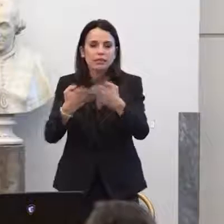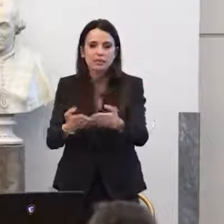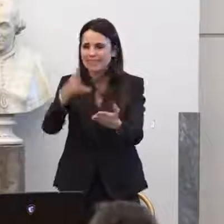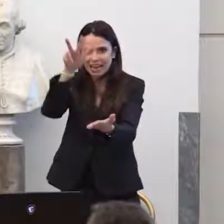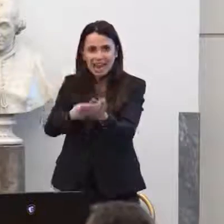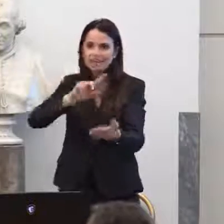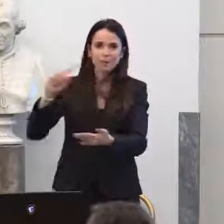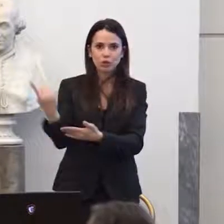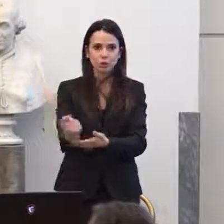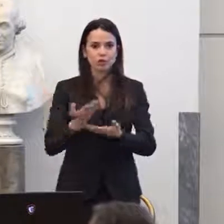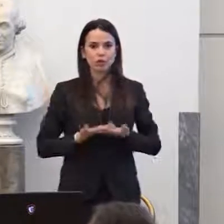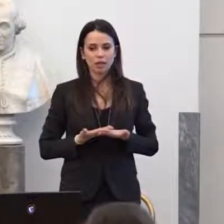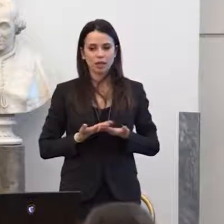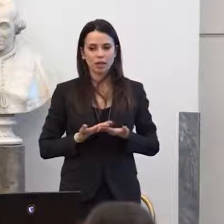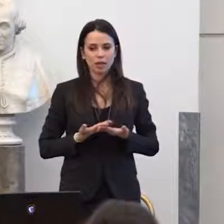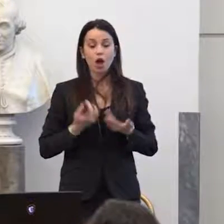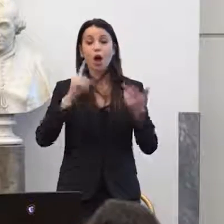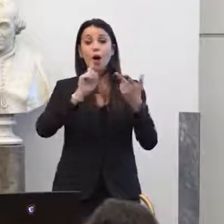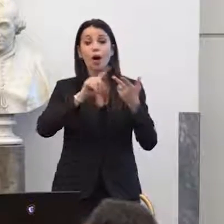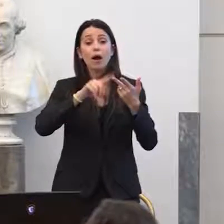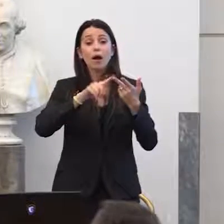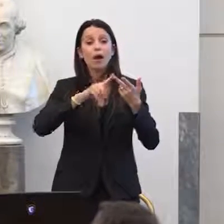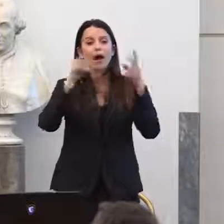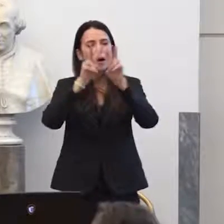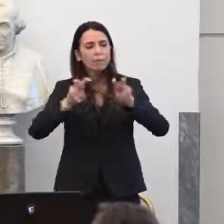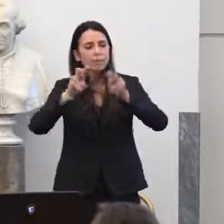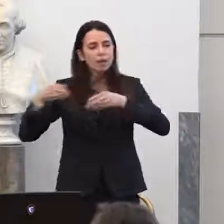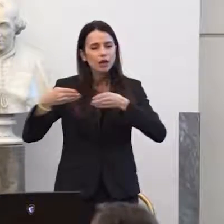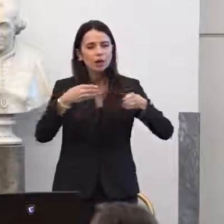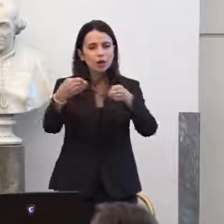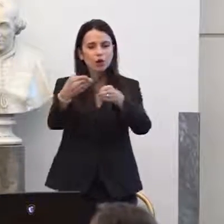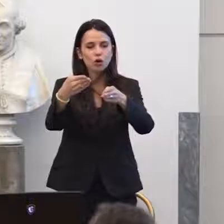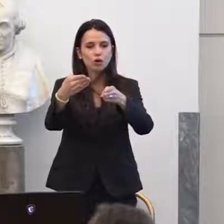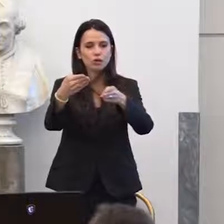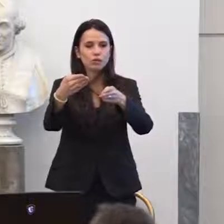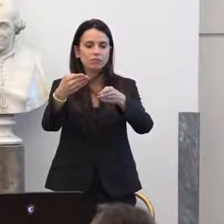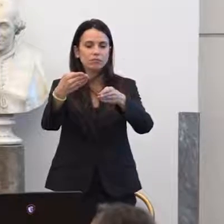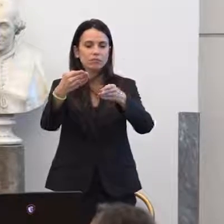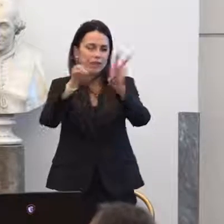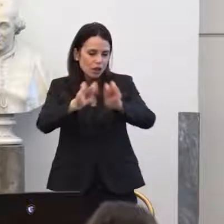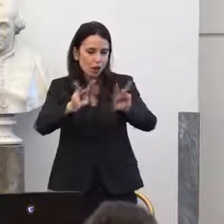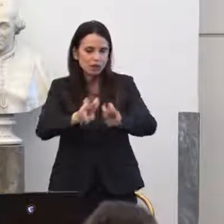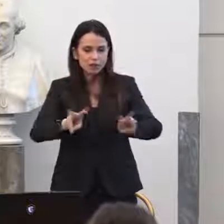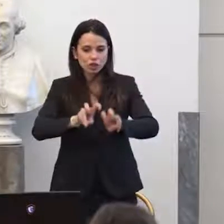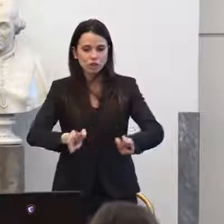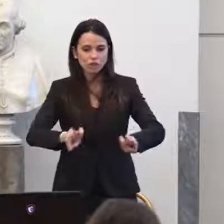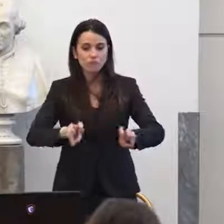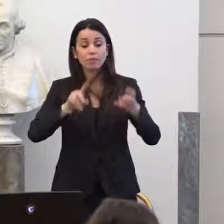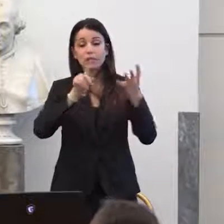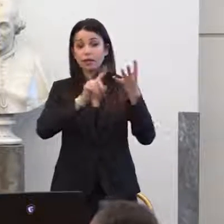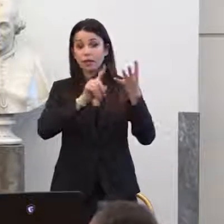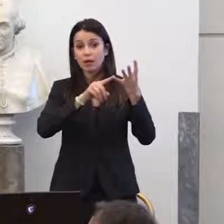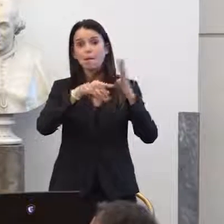Ovviamente poi prevedere dei percorsi diagnostico-terapeutici uniformi sul territorio nazionale, poi provare anche